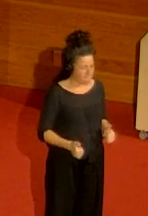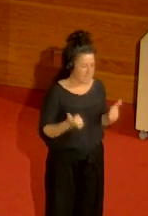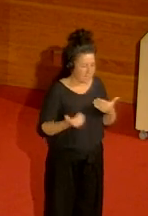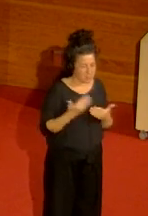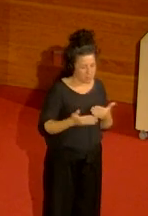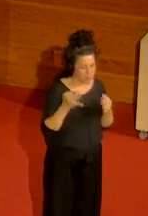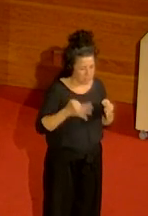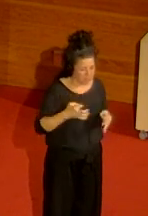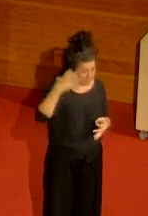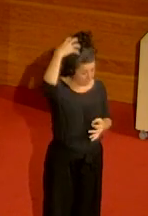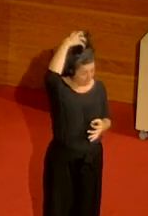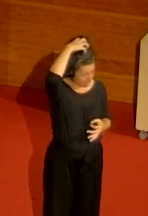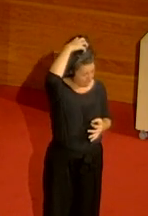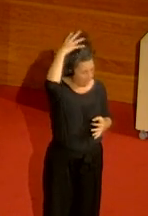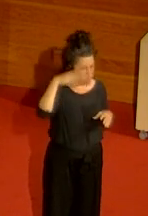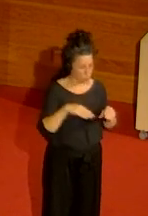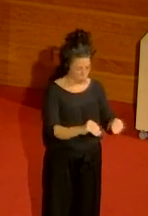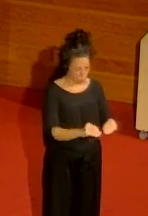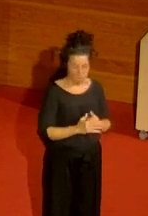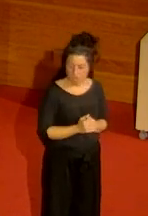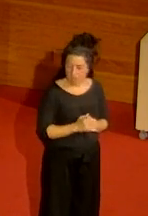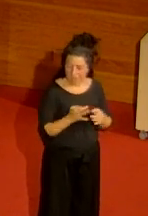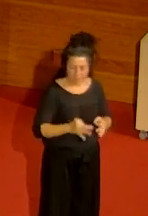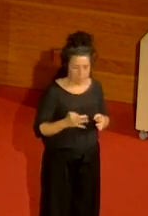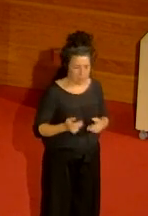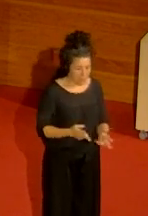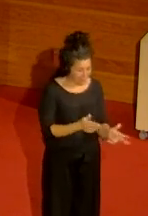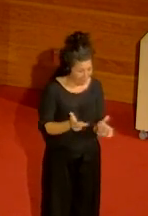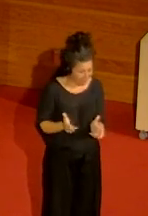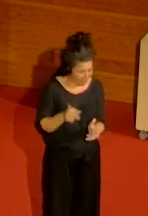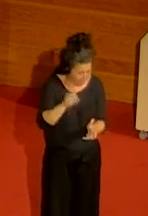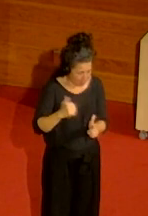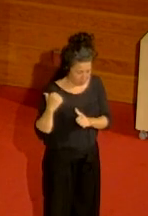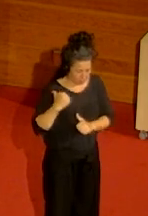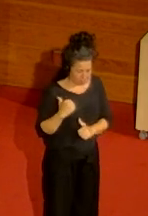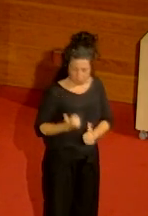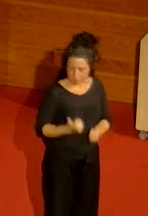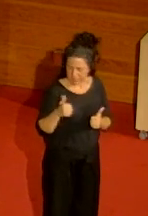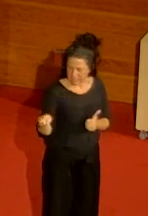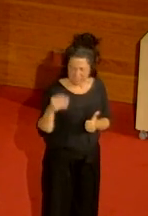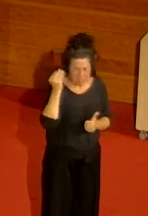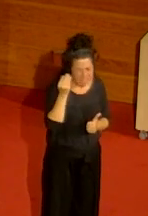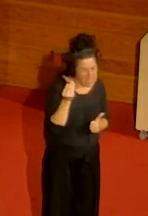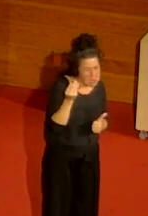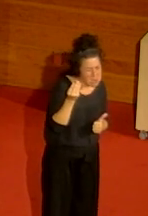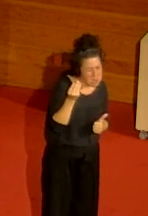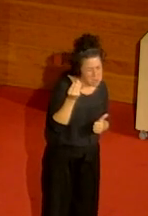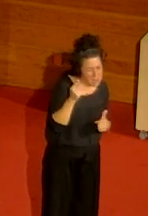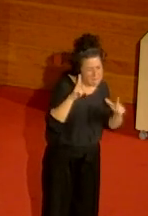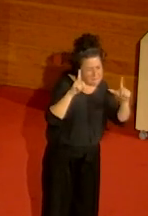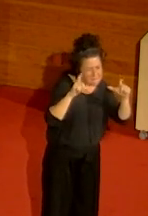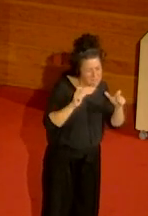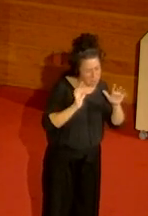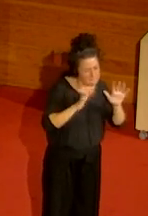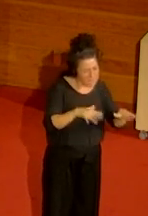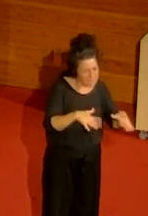y la verdad que cada vez más van armados esto es una manifestación creo que no sé si corresponde a la foto de la